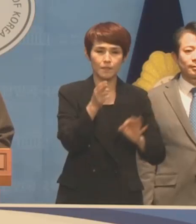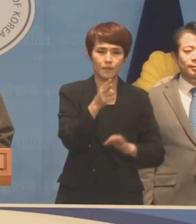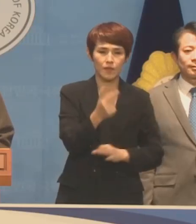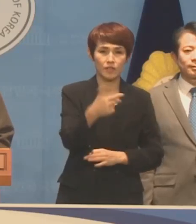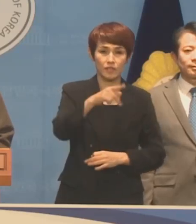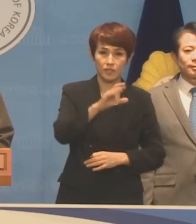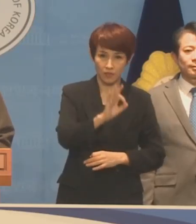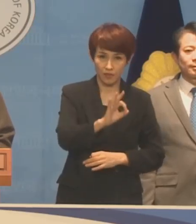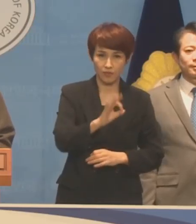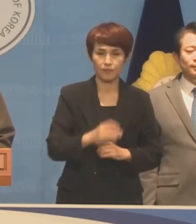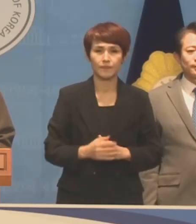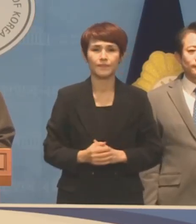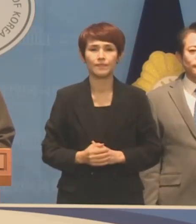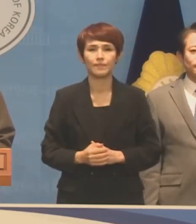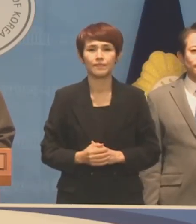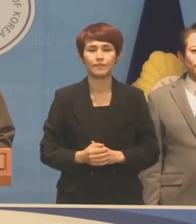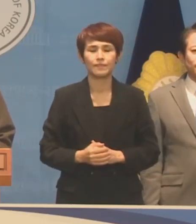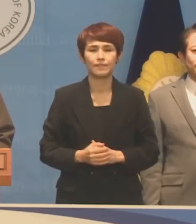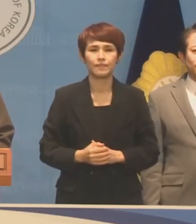의원님 오셨습니다.